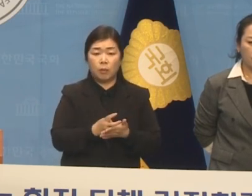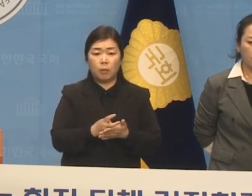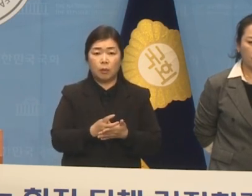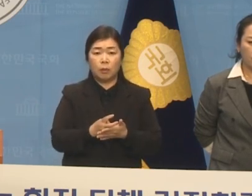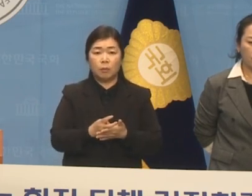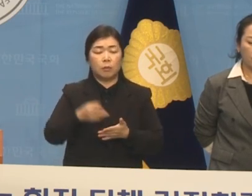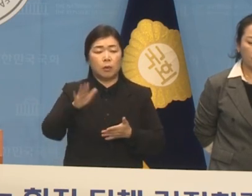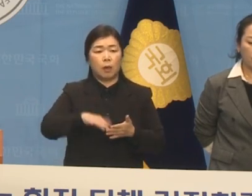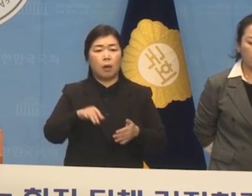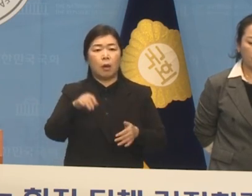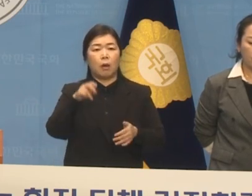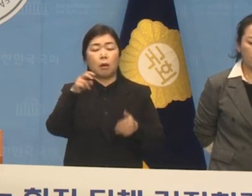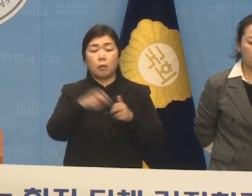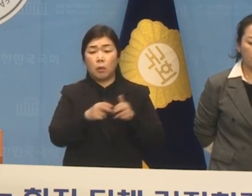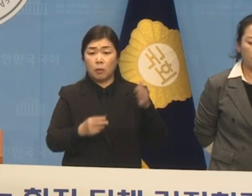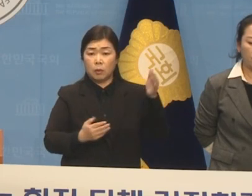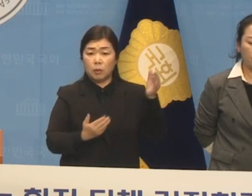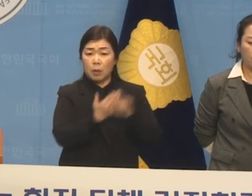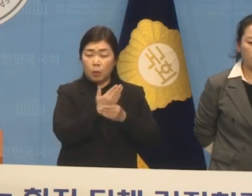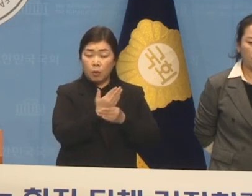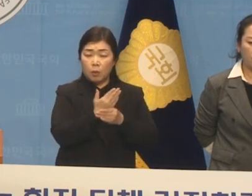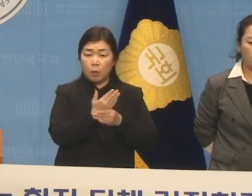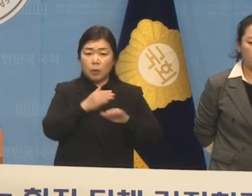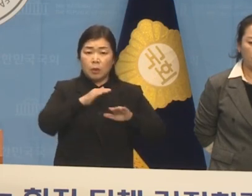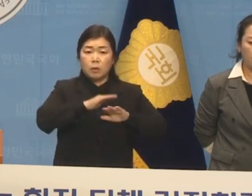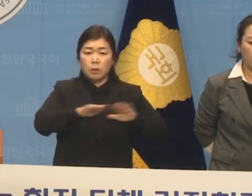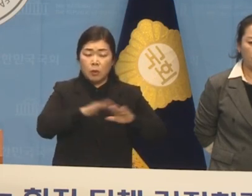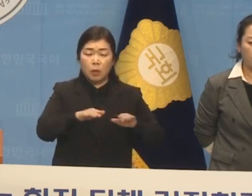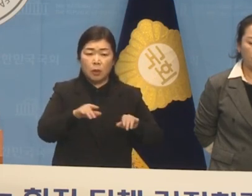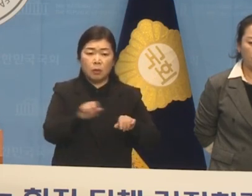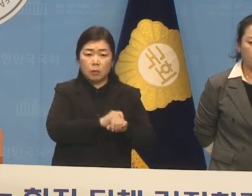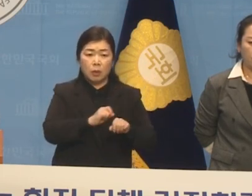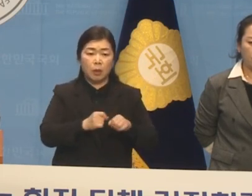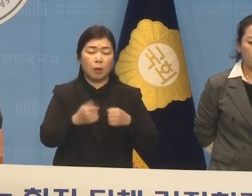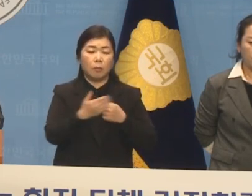의료사고처리특례법을 제정하겠다며 공청회를 열고 있습니다.